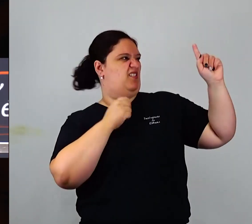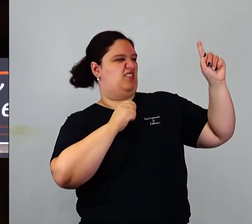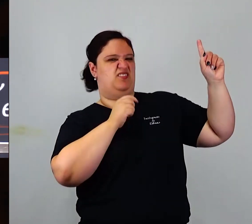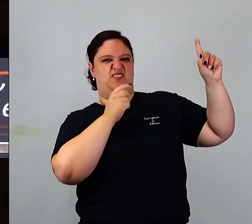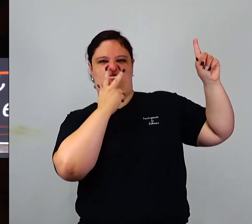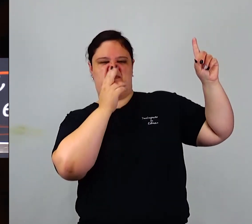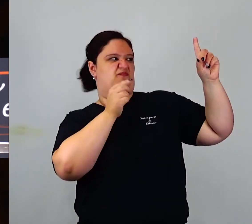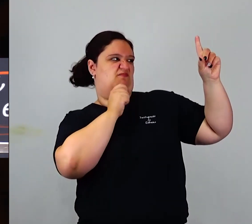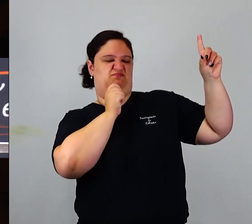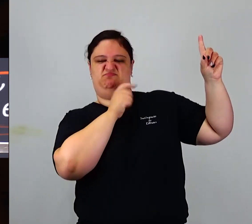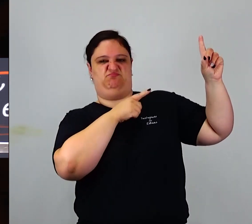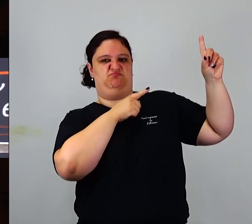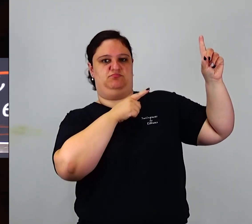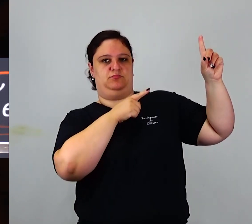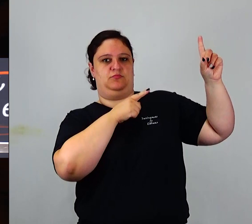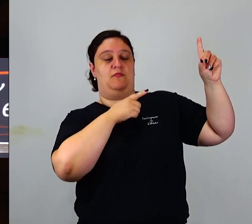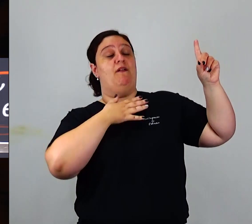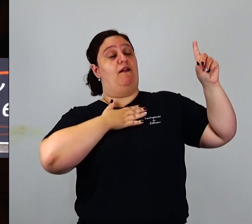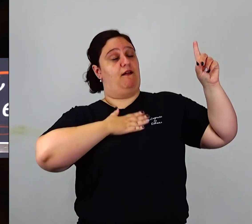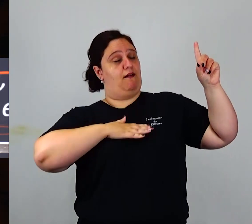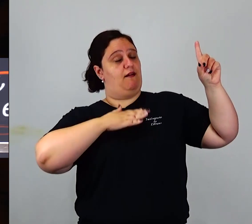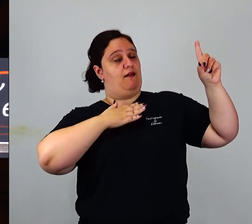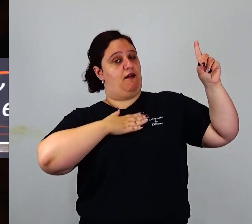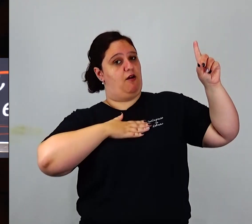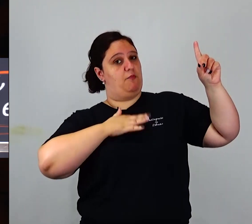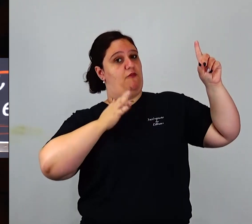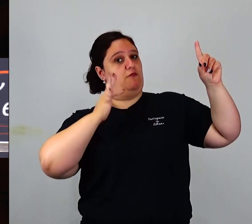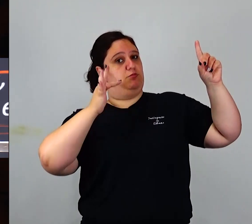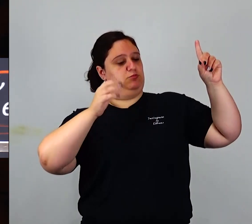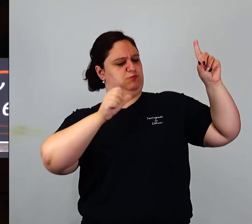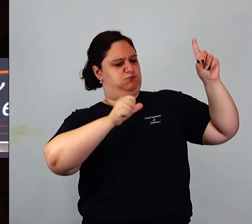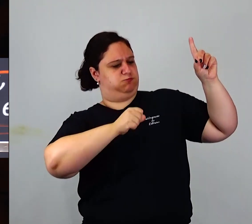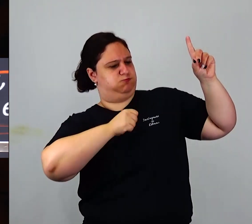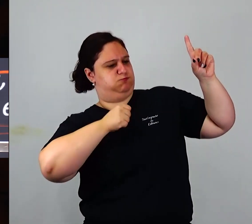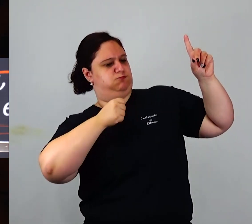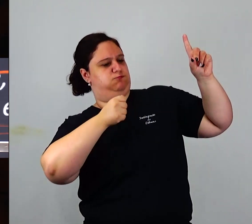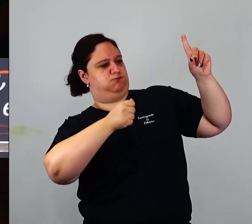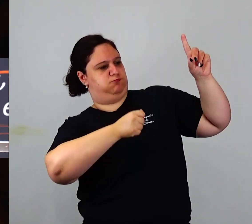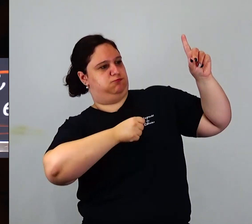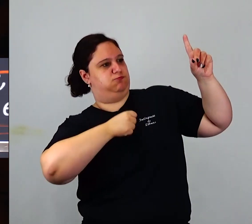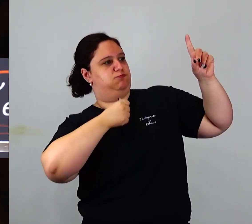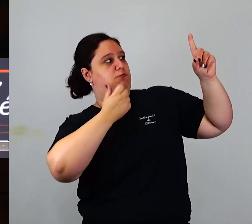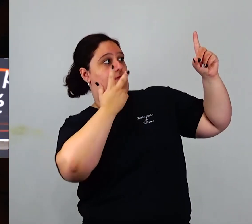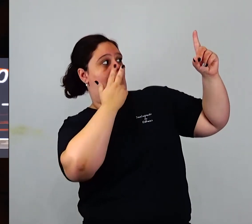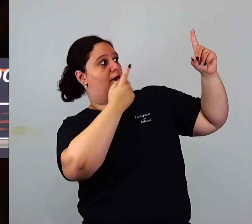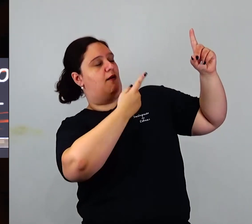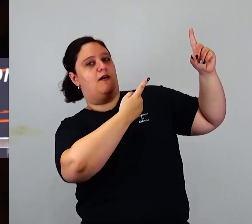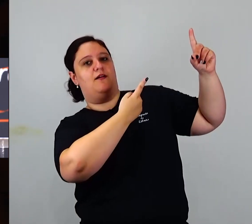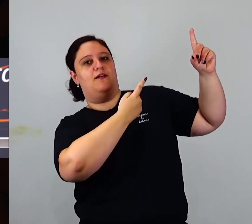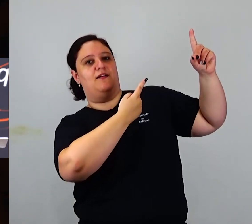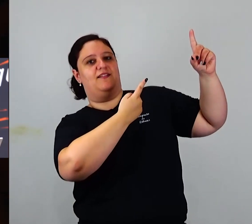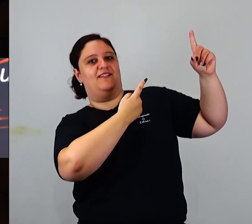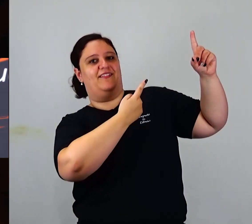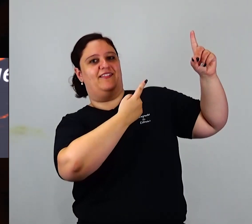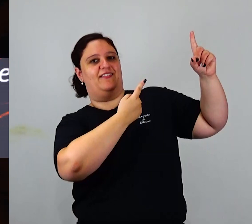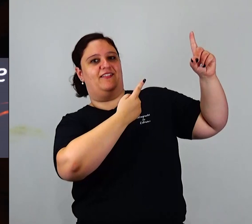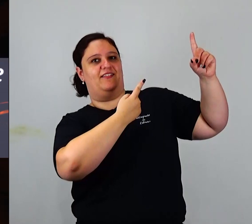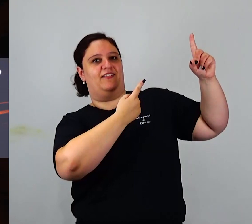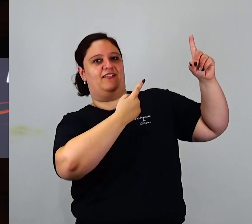Você vai chegar lá. O Senhor está trabalhando nisso. E Ele costuma concluir o que